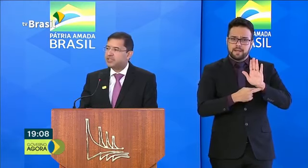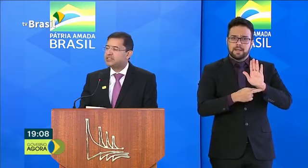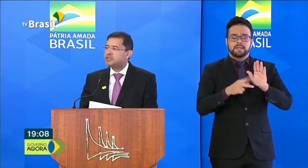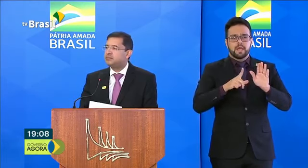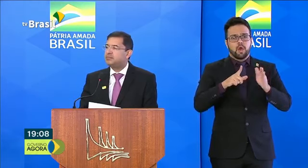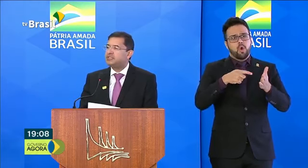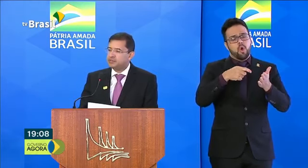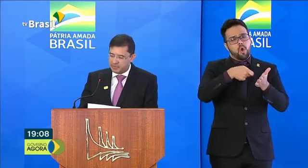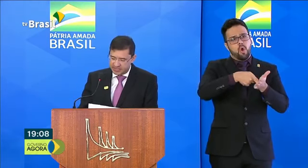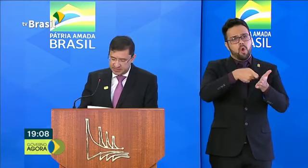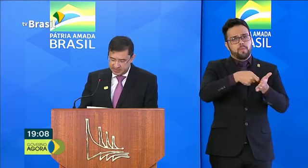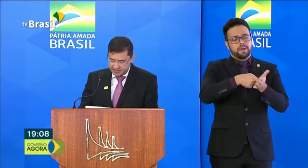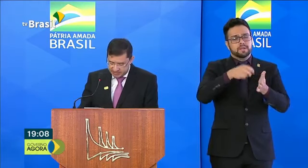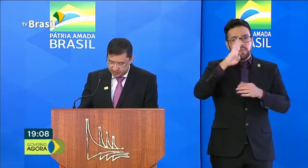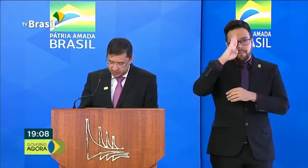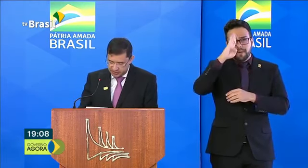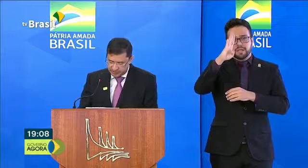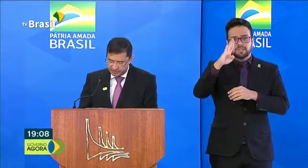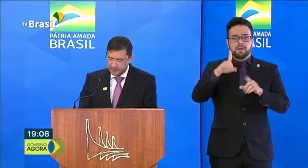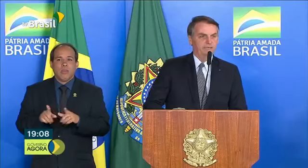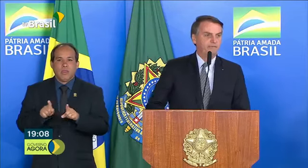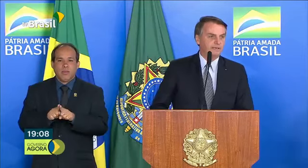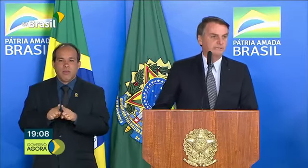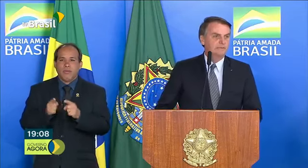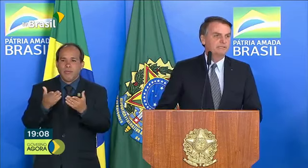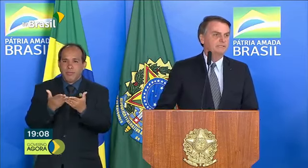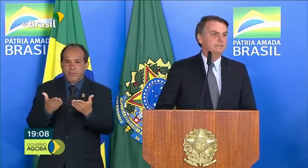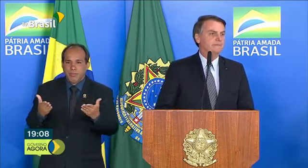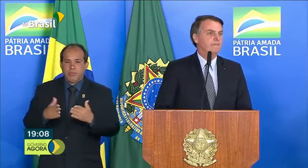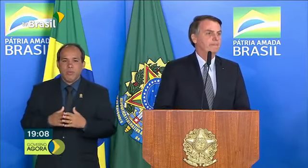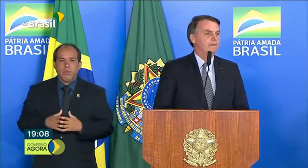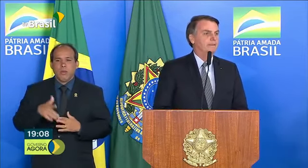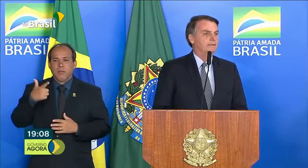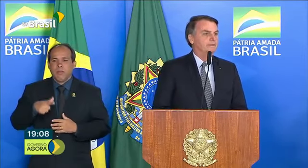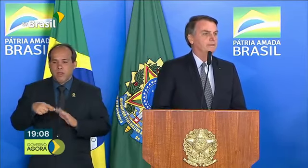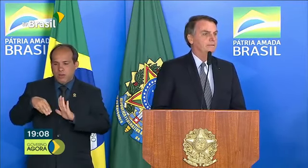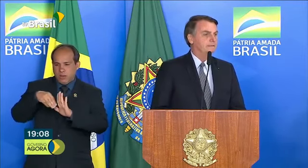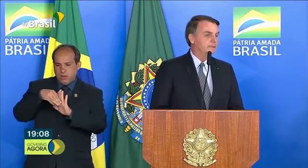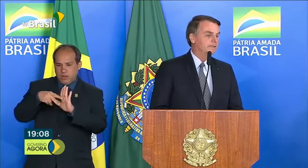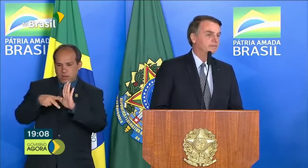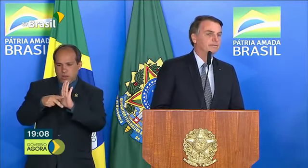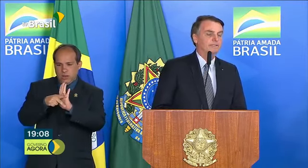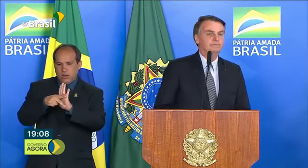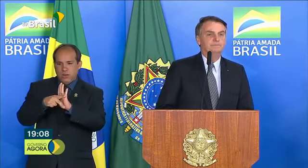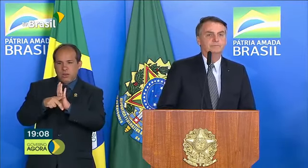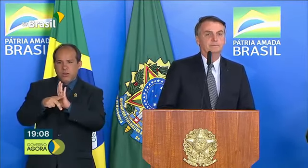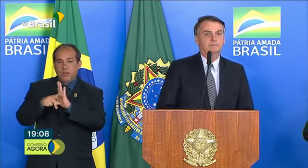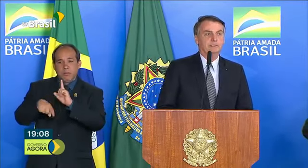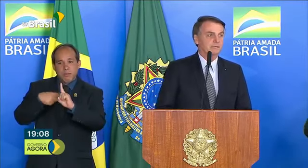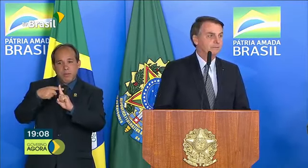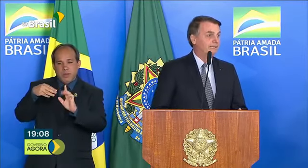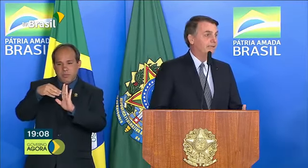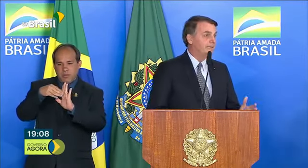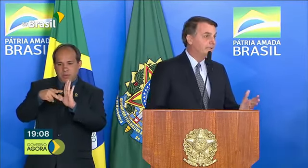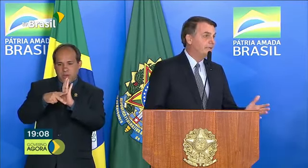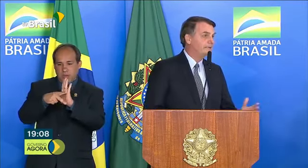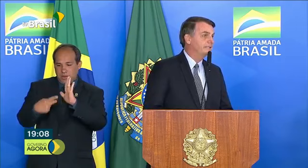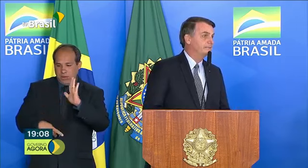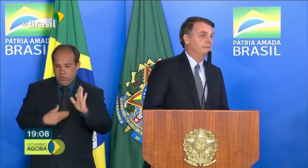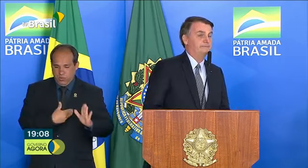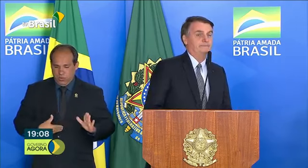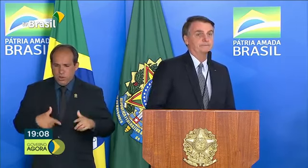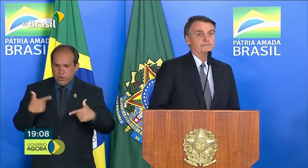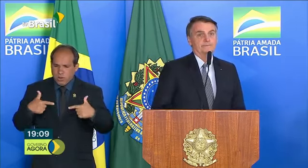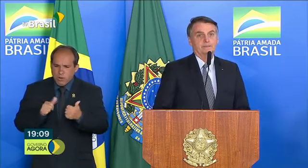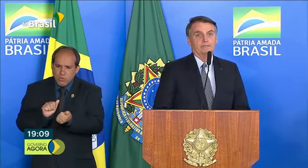tributárias principais e acessórias. É mais uma medida desse governo, que trabalha em